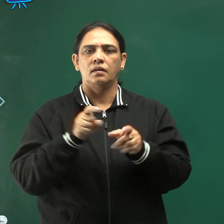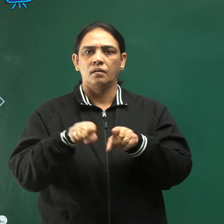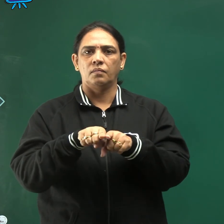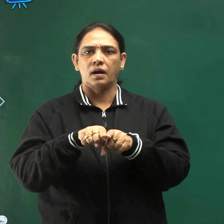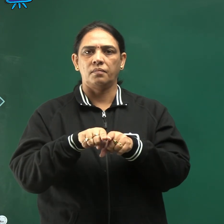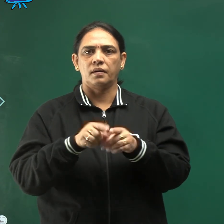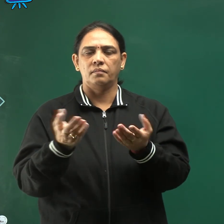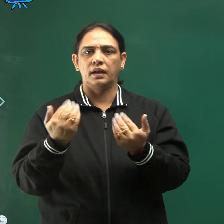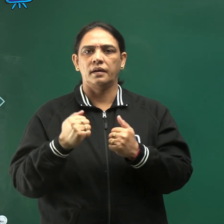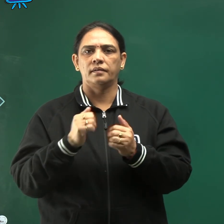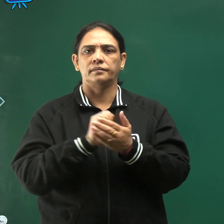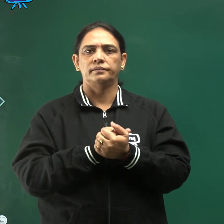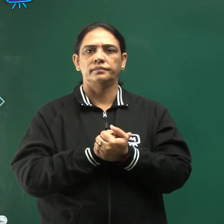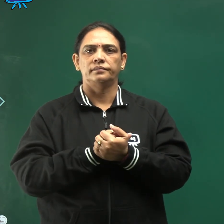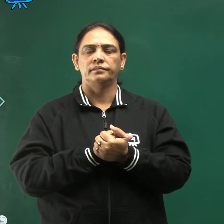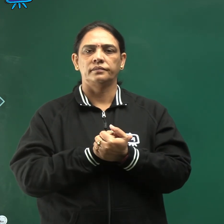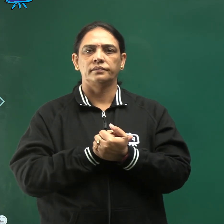बराबर हो जाए।